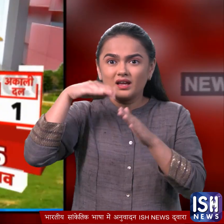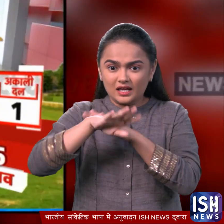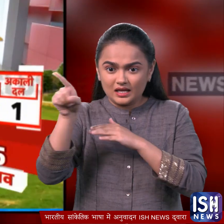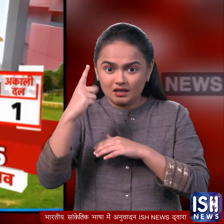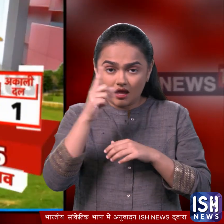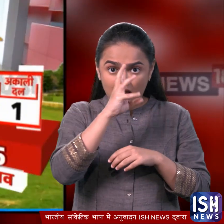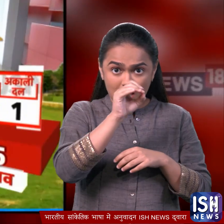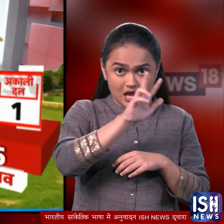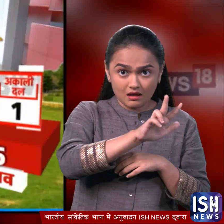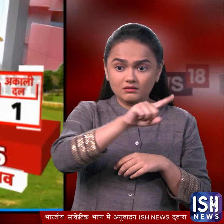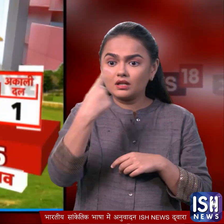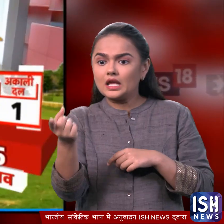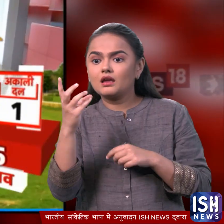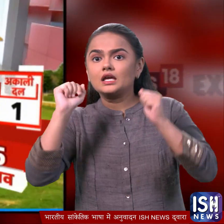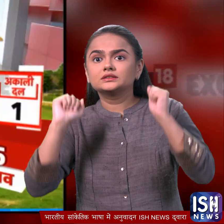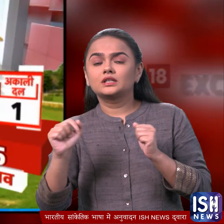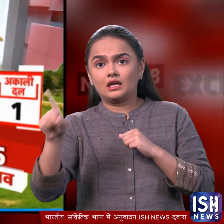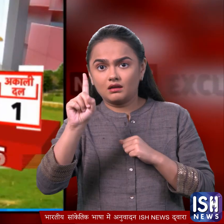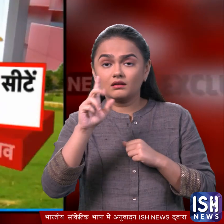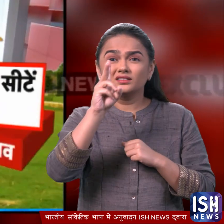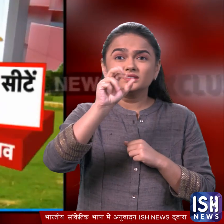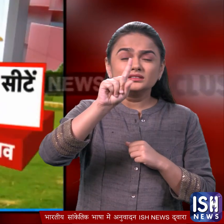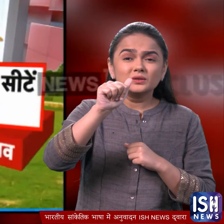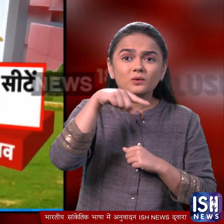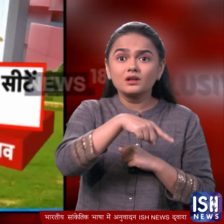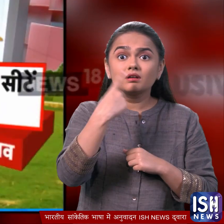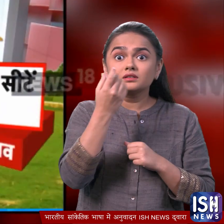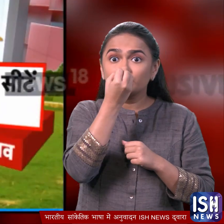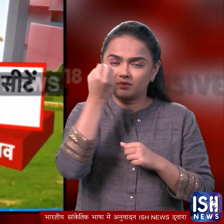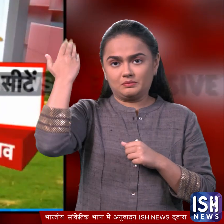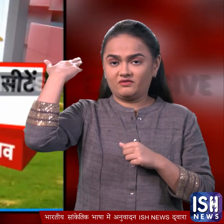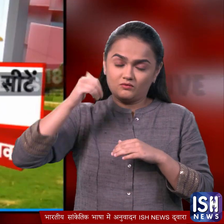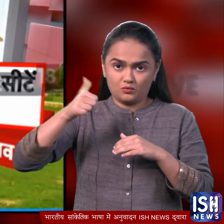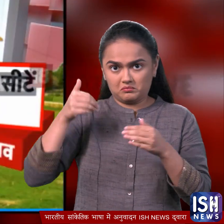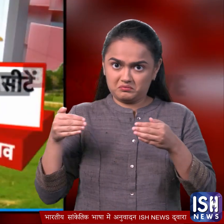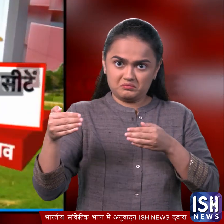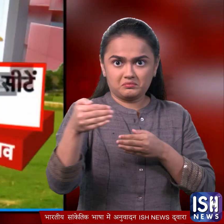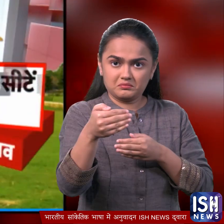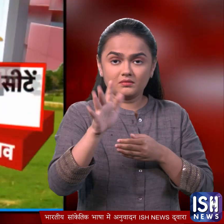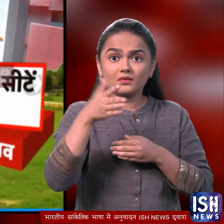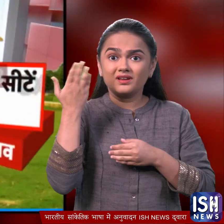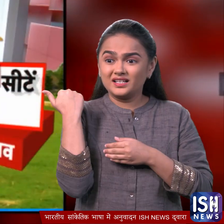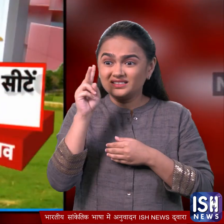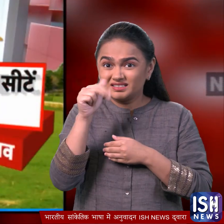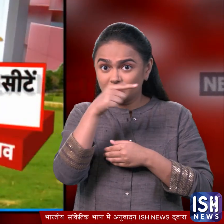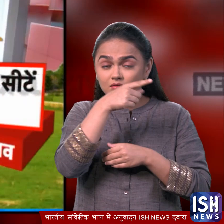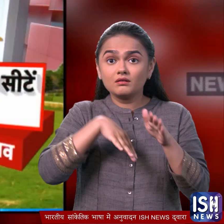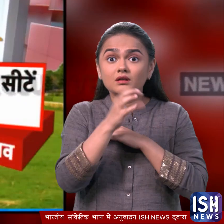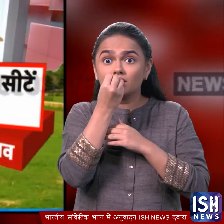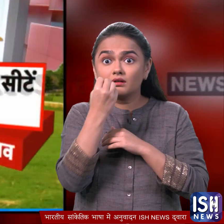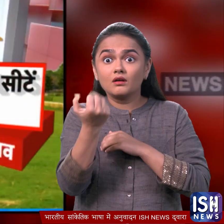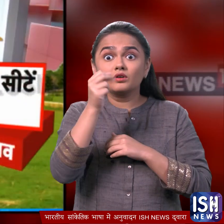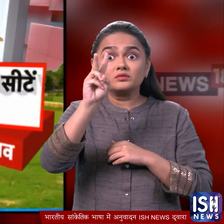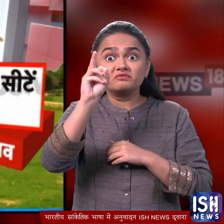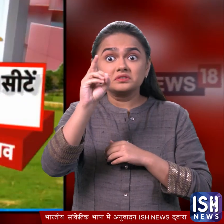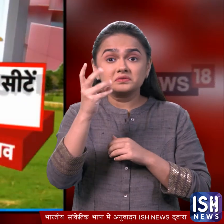और अकाली दल के खाते में केवल 1 सीट आई। 2016 के चुनाव में बीजेपी सबसे आगे थी। पिछली बार 26 वार्ड पर चुनाव हुए थे और बीजेपी